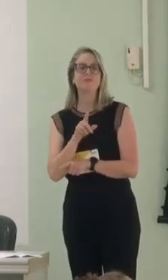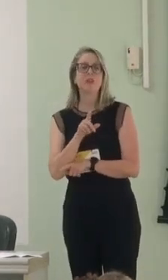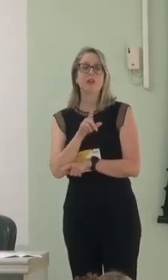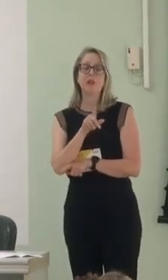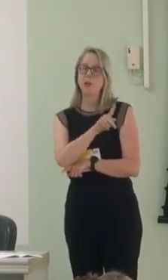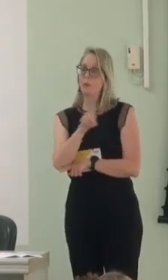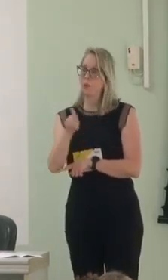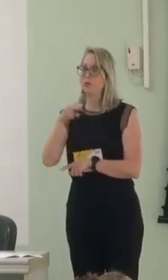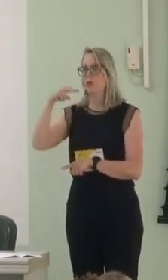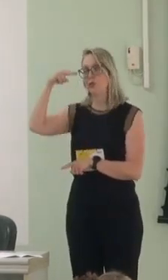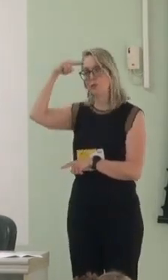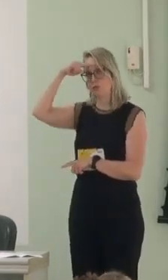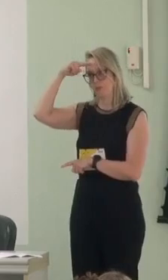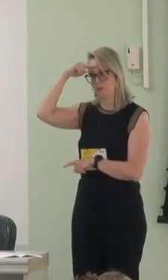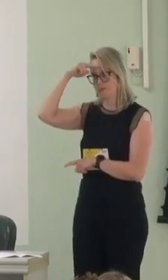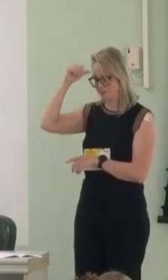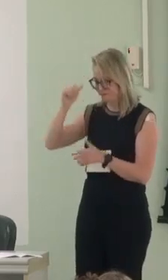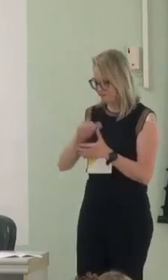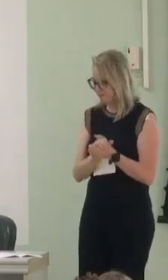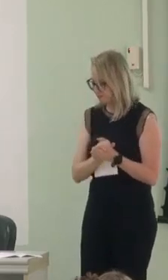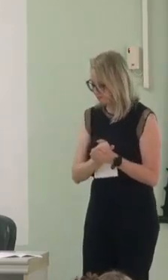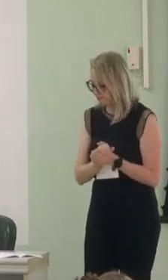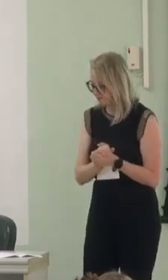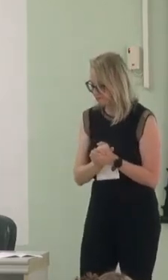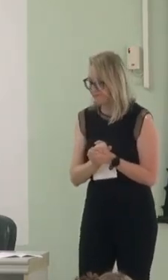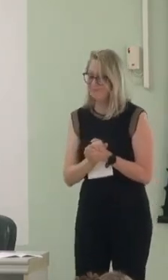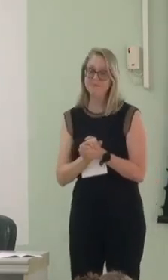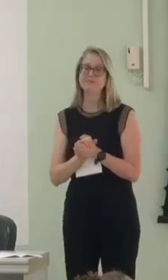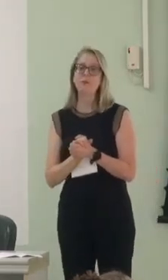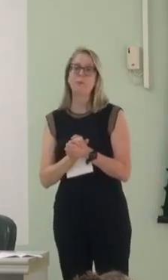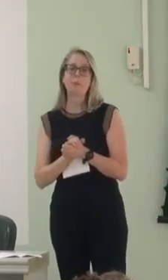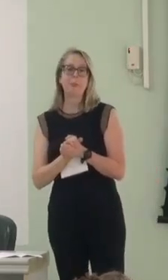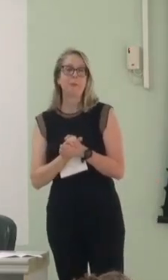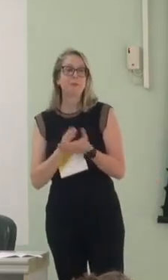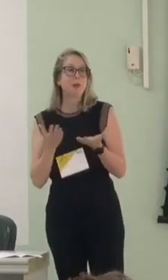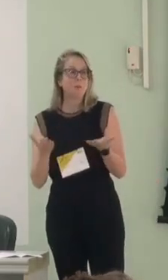Também vai ser composta pelo professor Anderson e pelo professor Rodrigo.